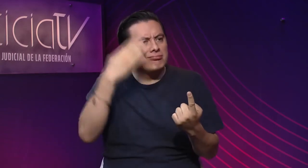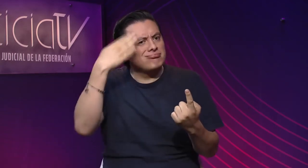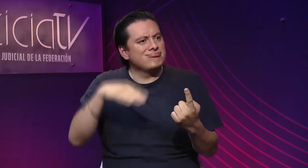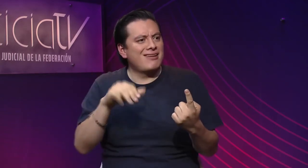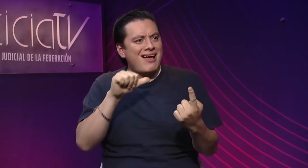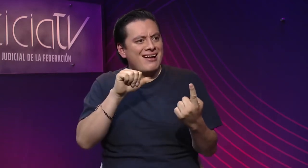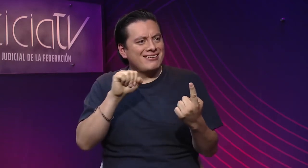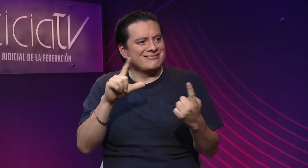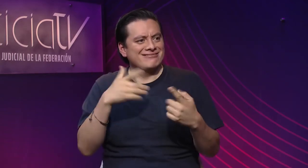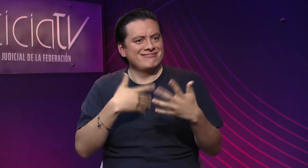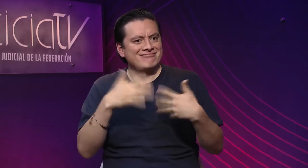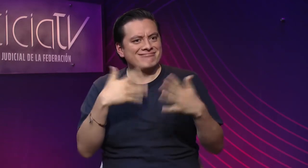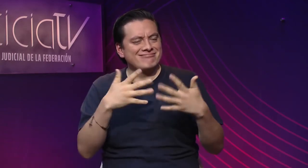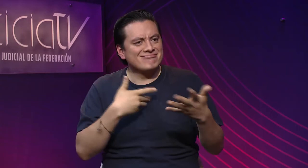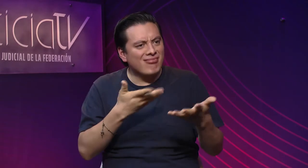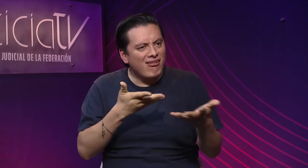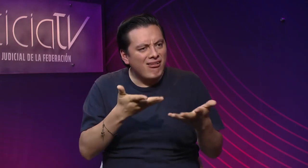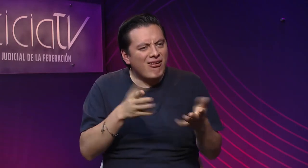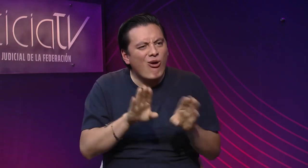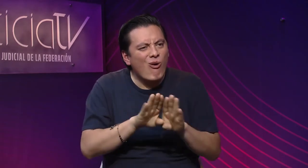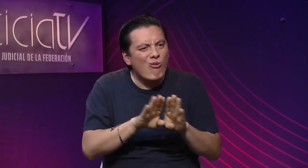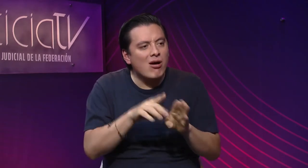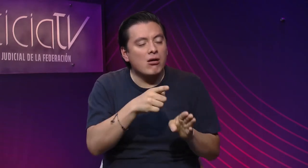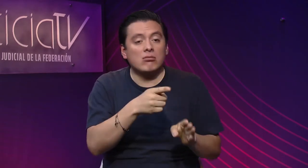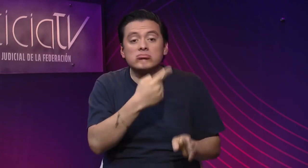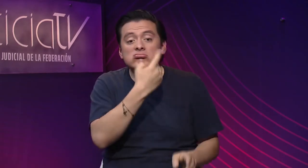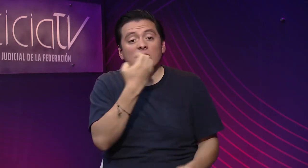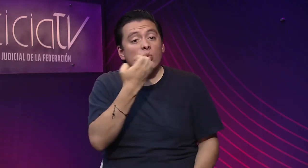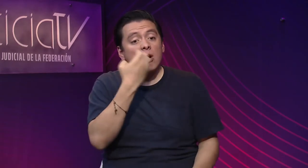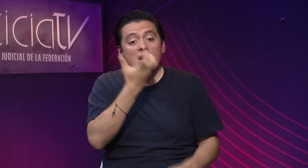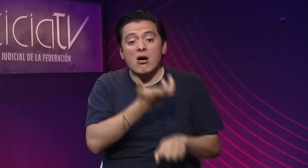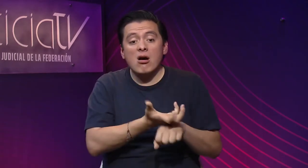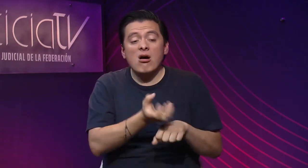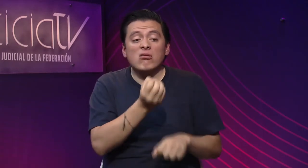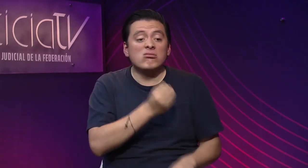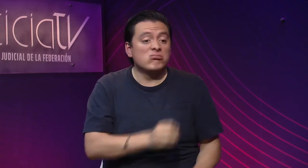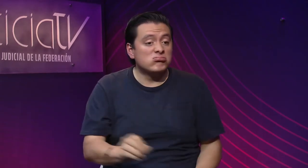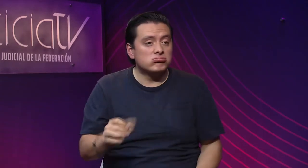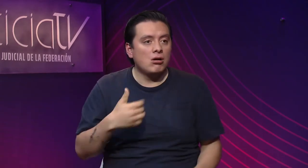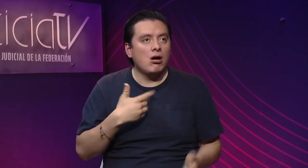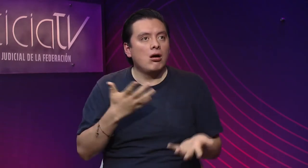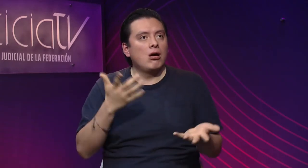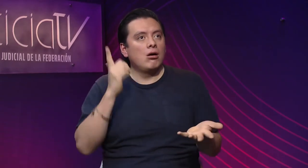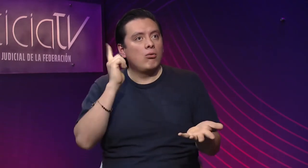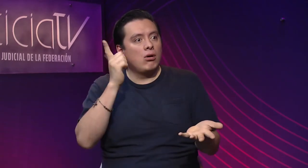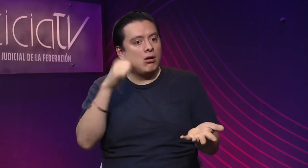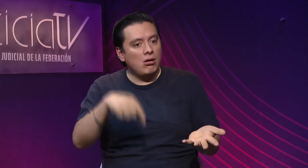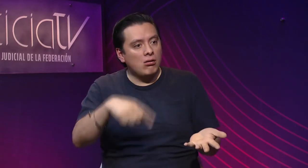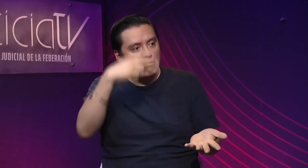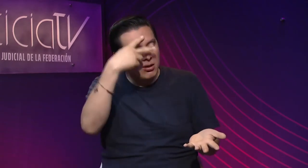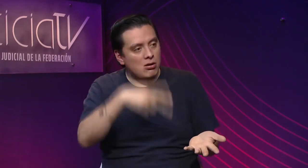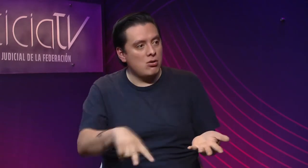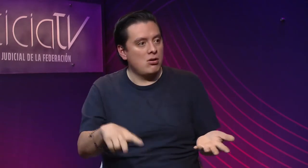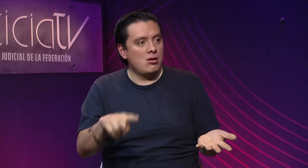aprenden fuera, ¿no? Pero ya saben señas. Y llegas a Estados Unidos y de repente te encuentras con oyentes que saben 2 o 3 señas y te